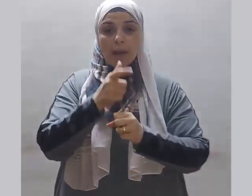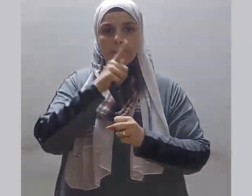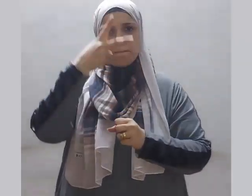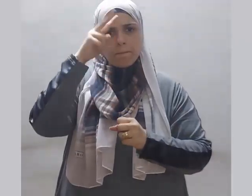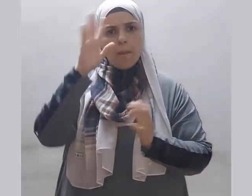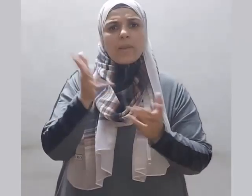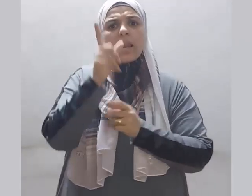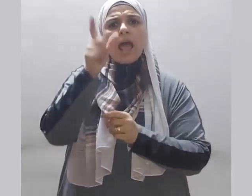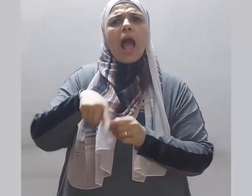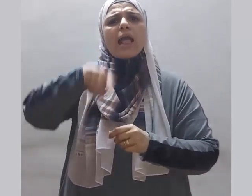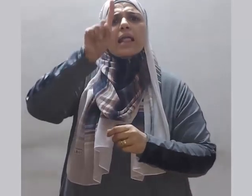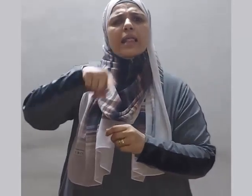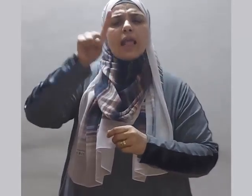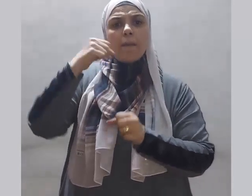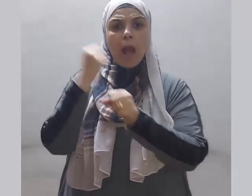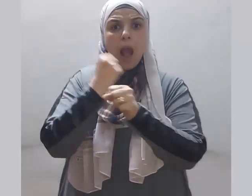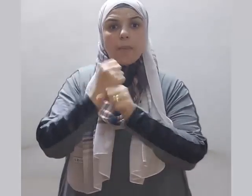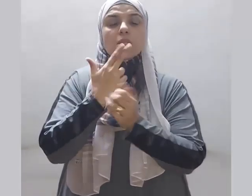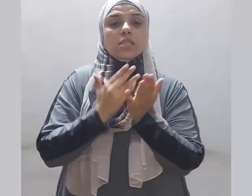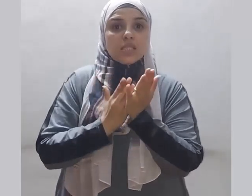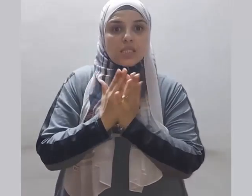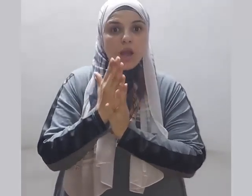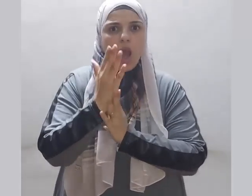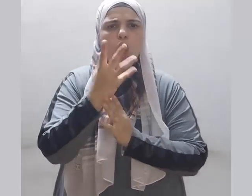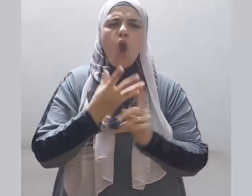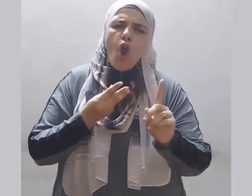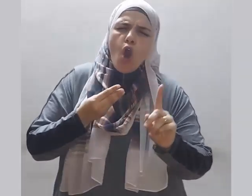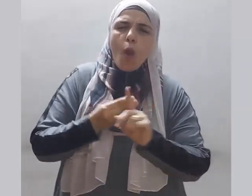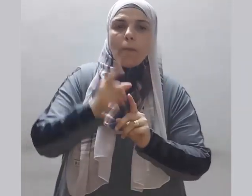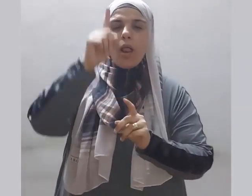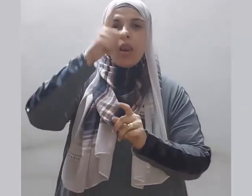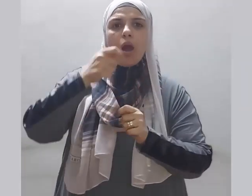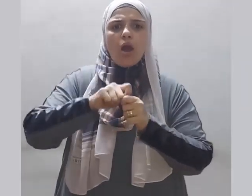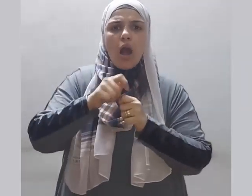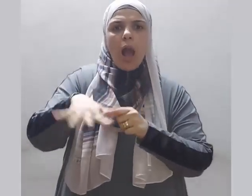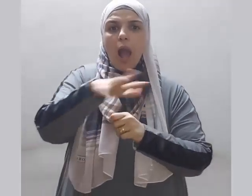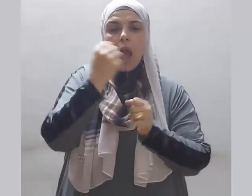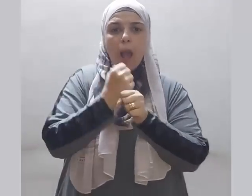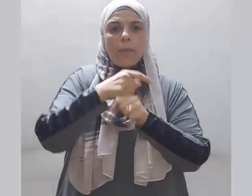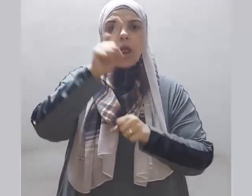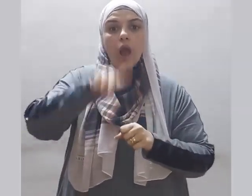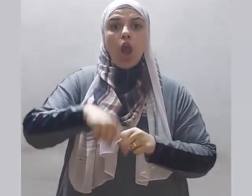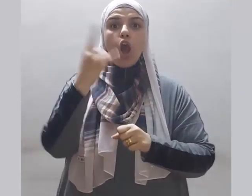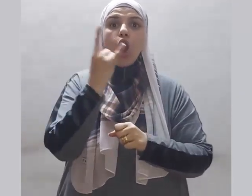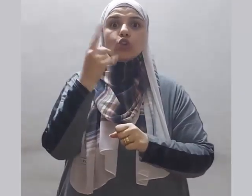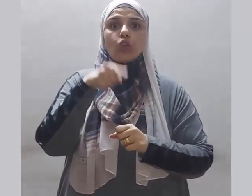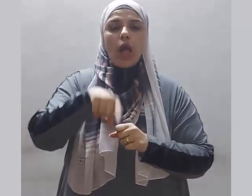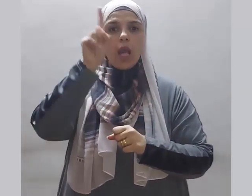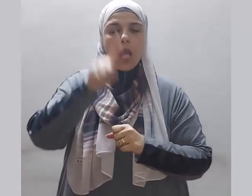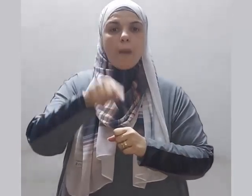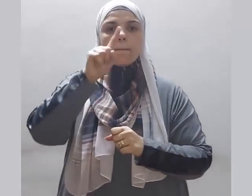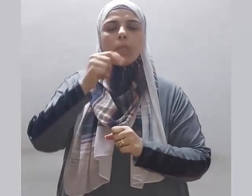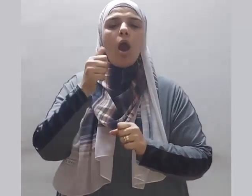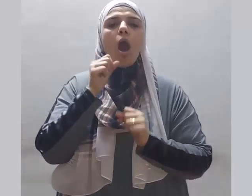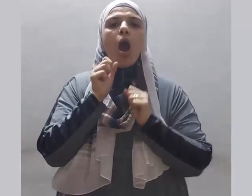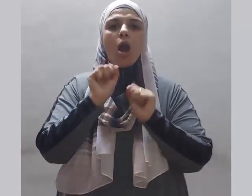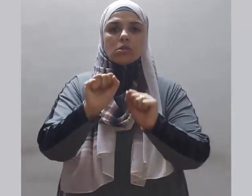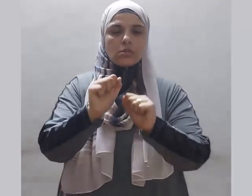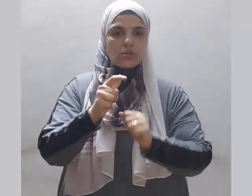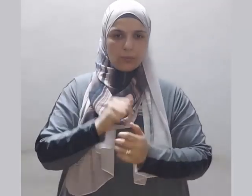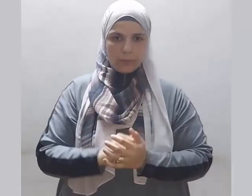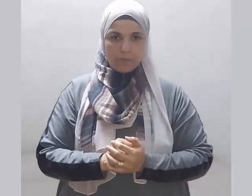ما من ايام العمل الصالح فيها احب الى الله من من هذه الايام يعني ايام